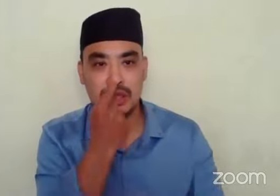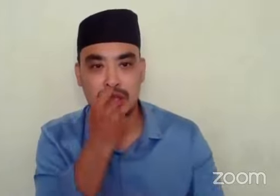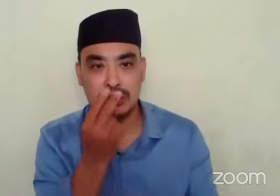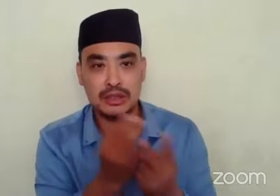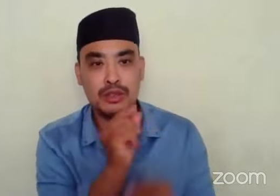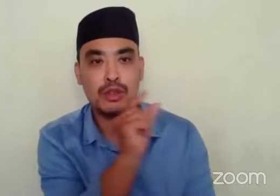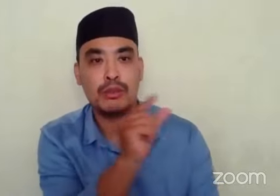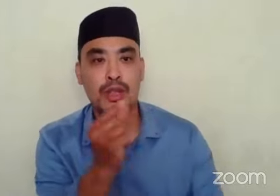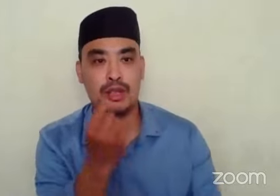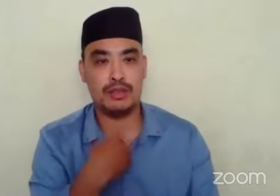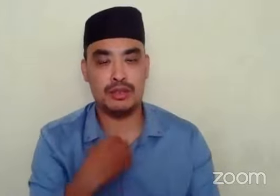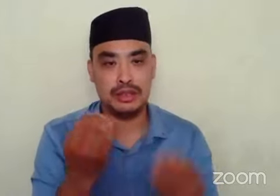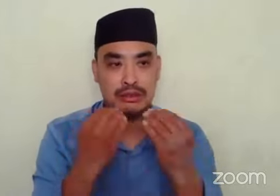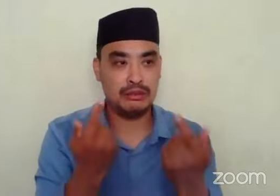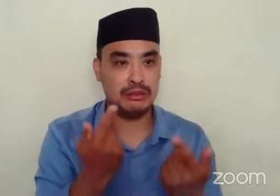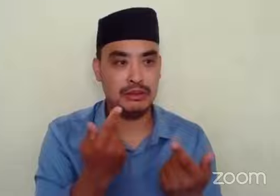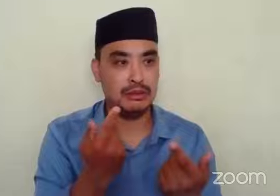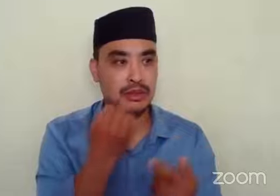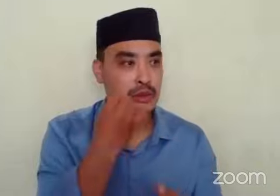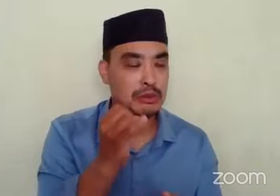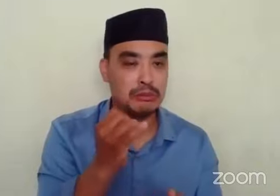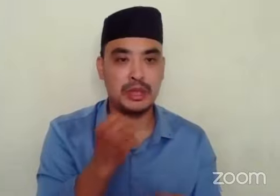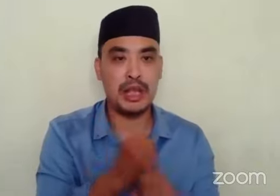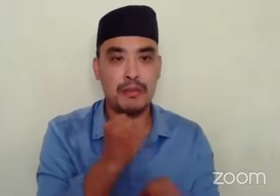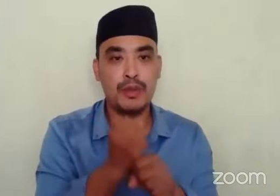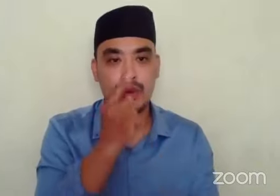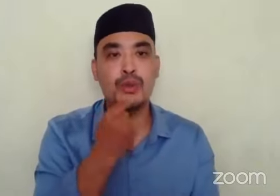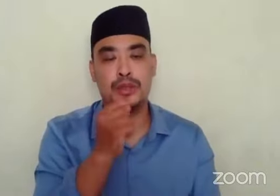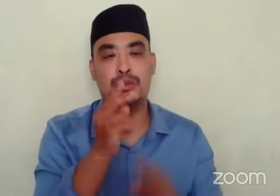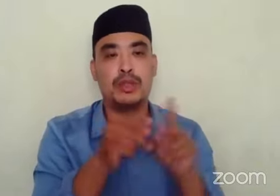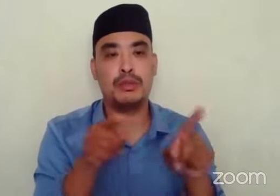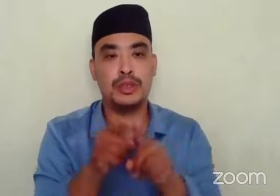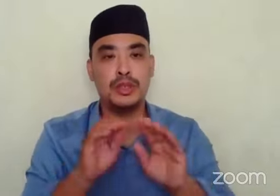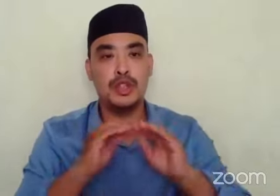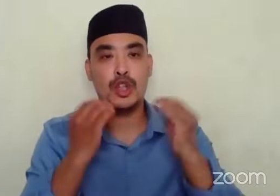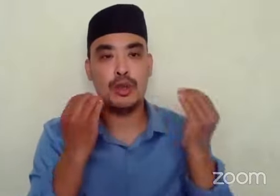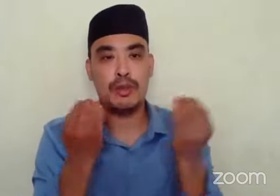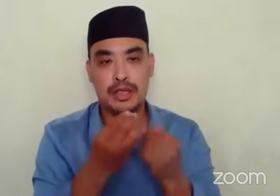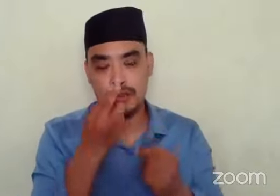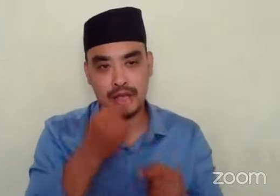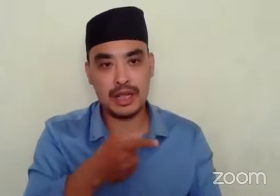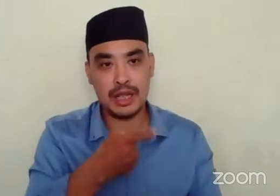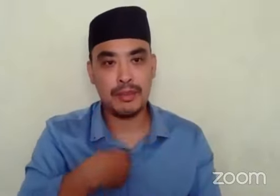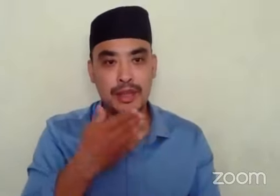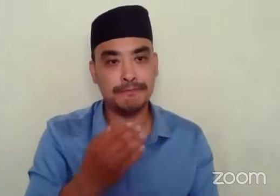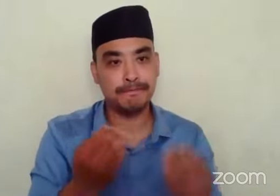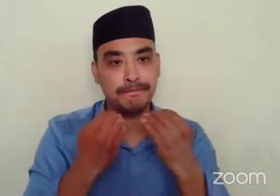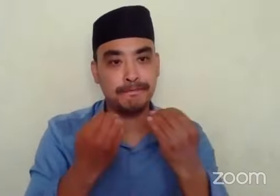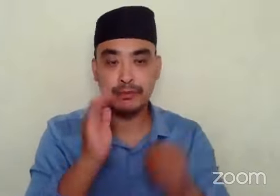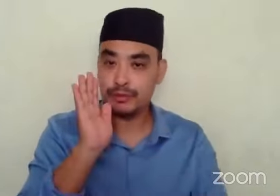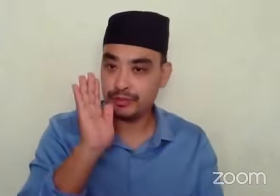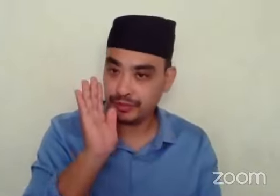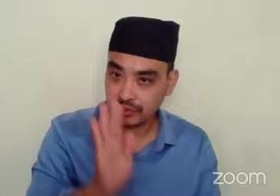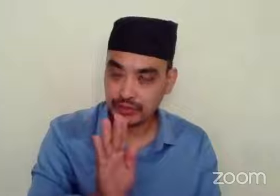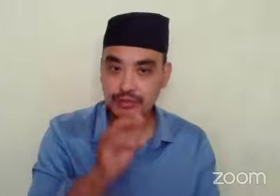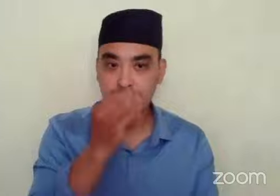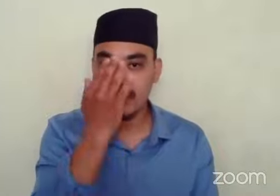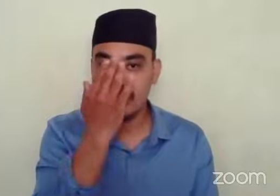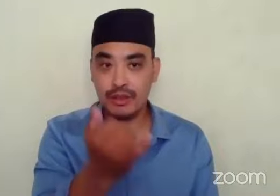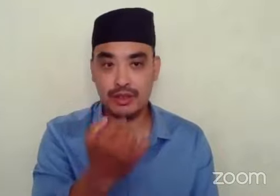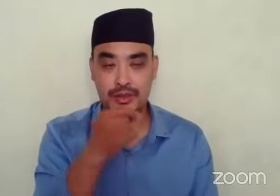हो, अथवा यो नराम्रै कार्य हो भन्ने खालको कुराहरू चाहिँ समाजमा हामीलाई चाहिँ सिकाइन्छ क्या। किनकि अब